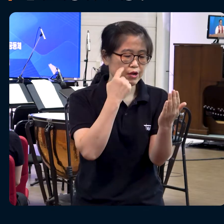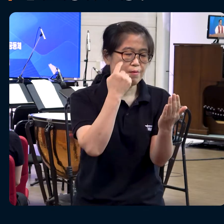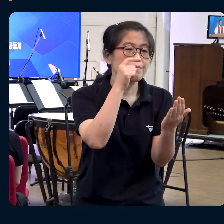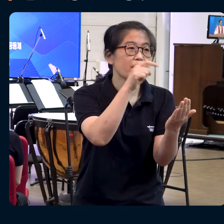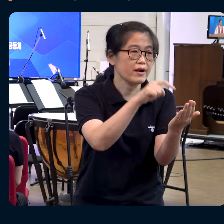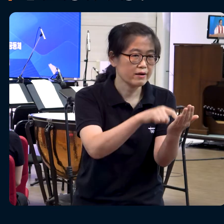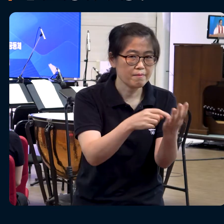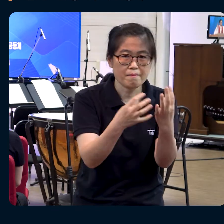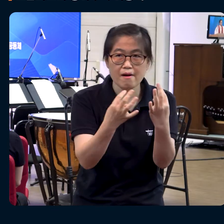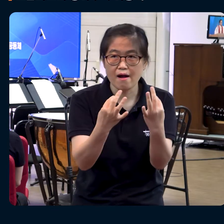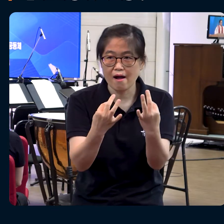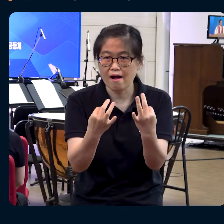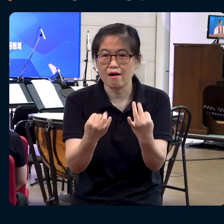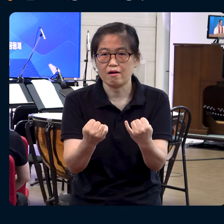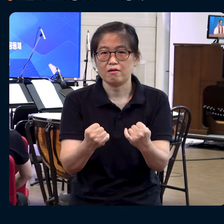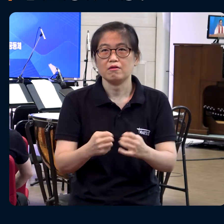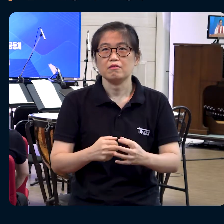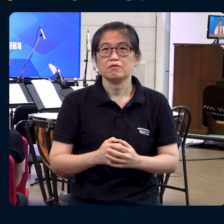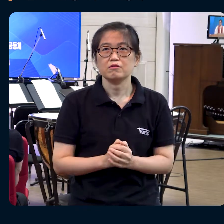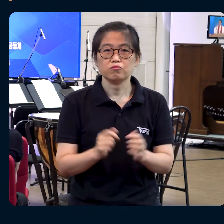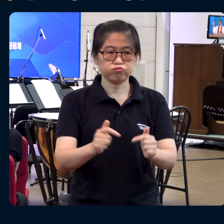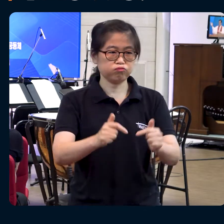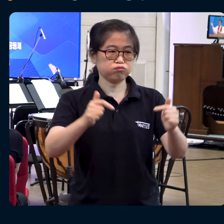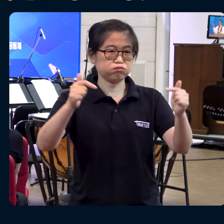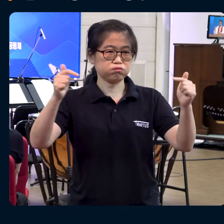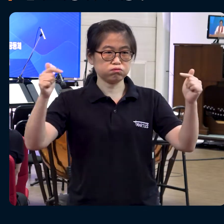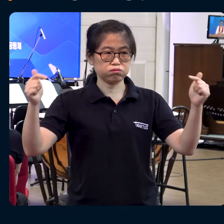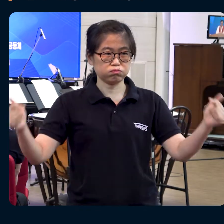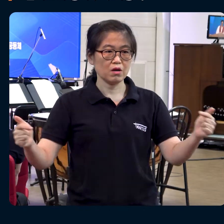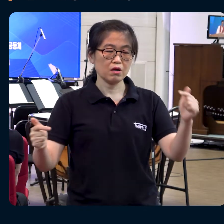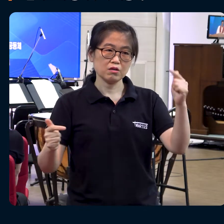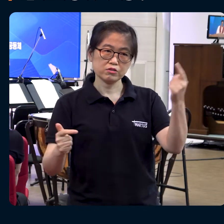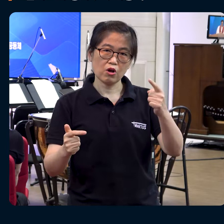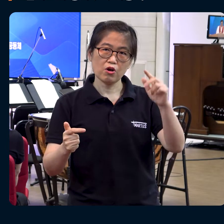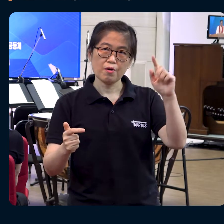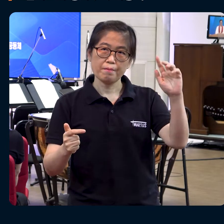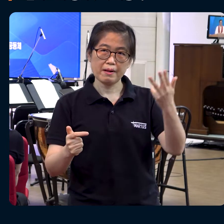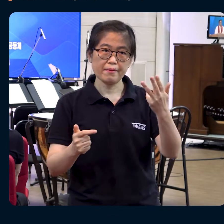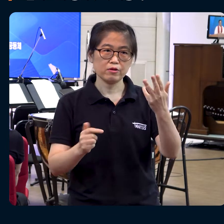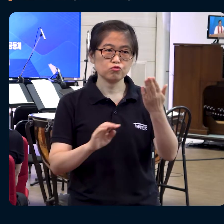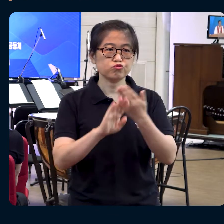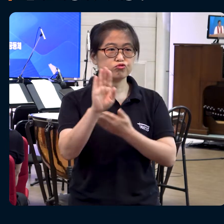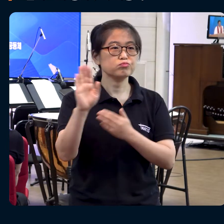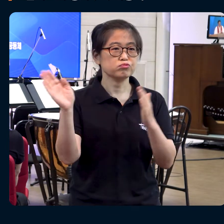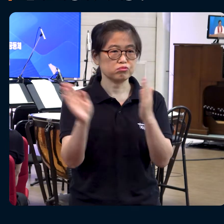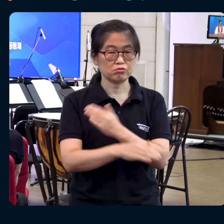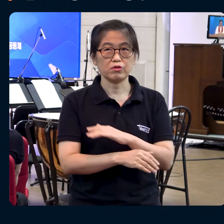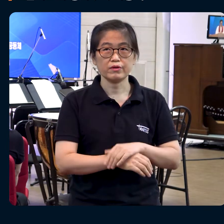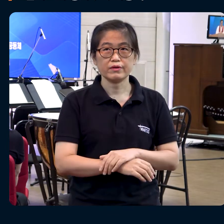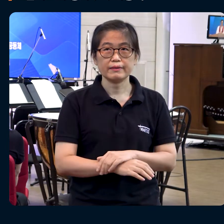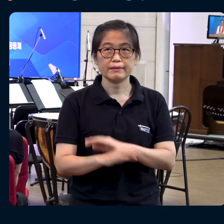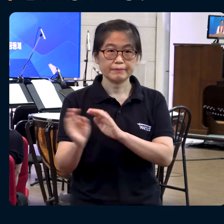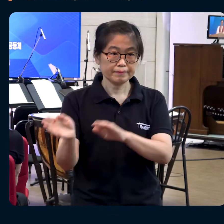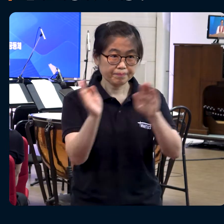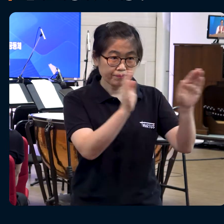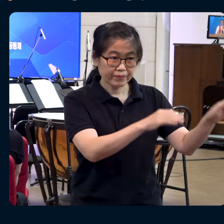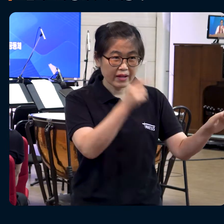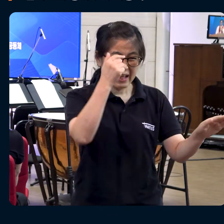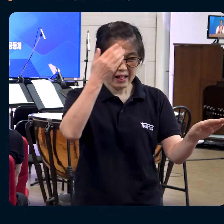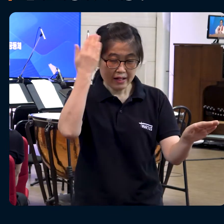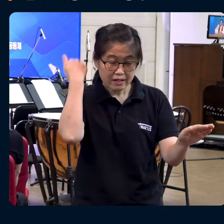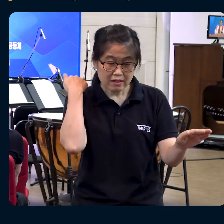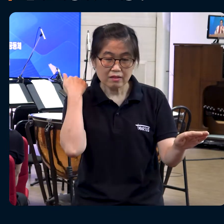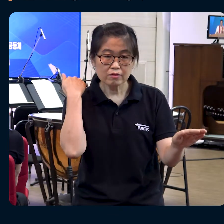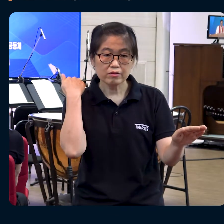했는데 이게 아주 붐이 일어났어요. 1800년대 중반부터 시작해가지고. 자, 그런데 그렇게 고대